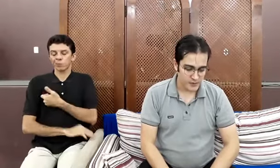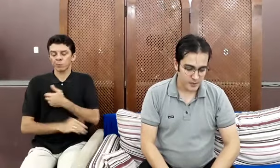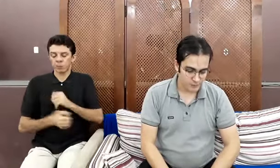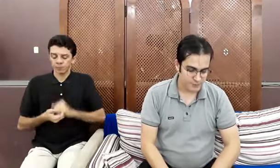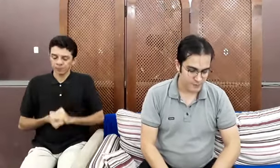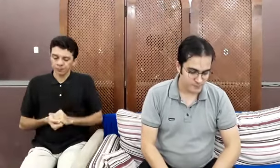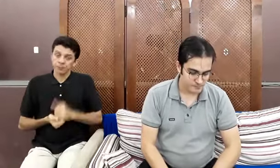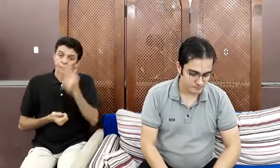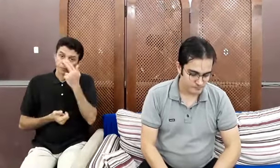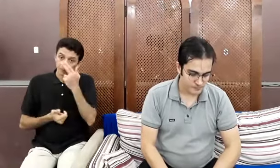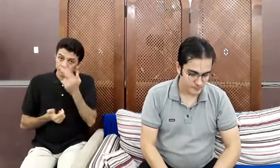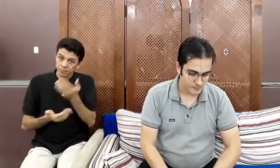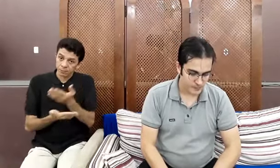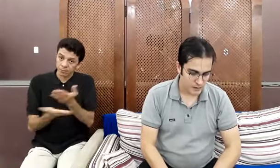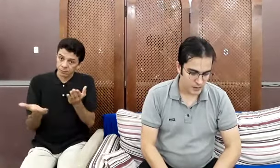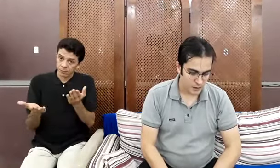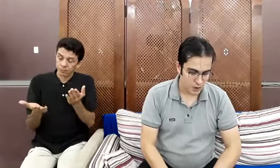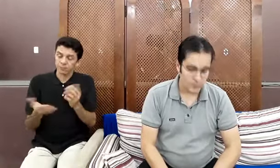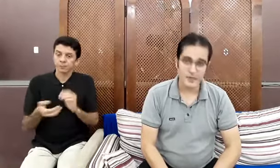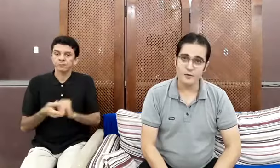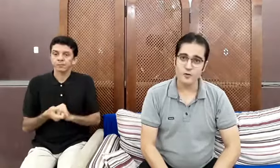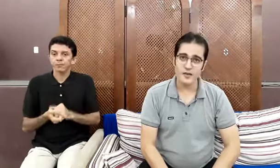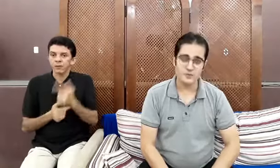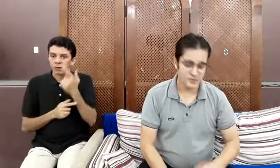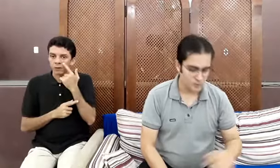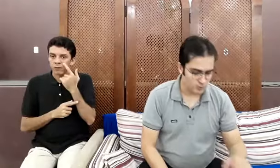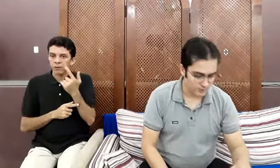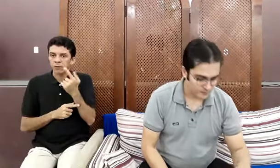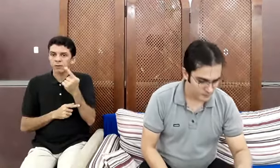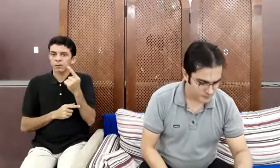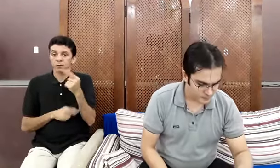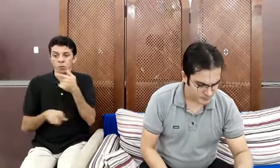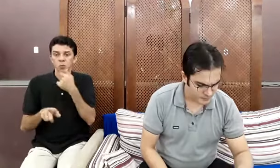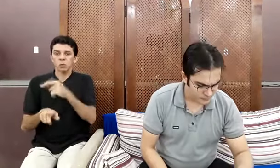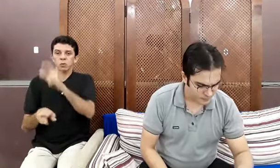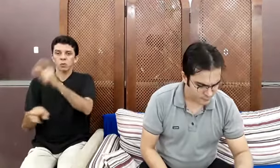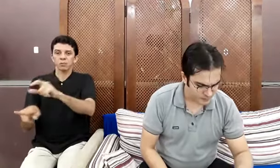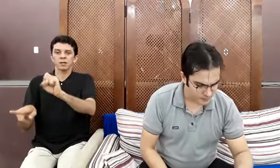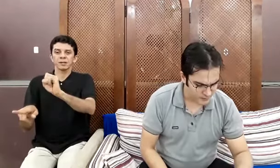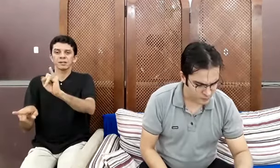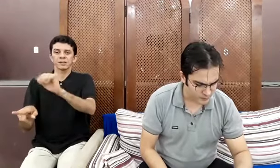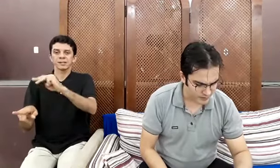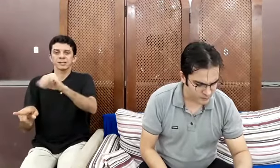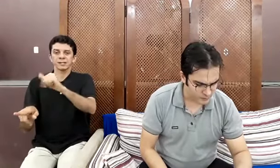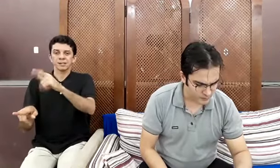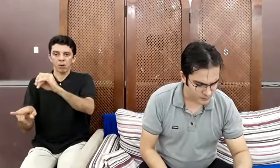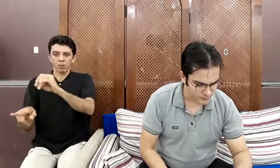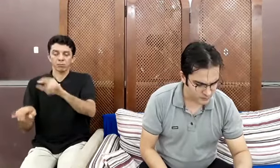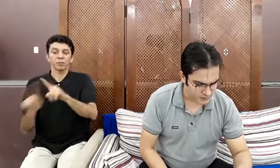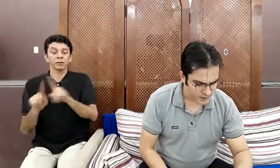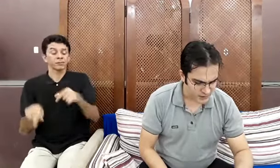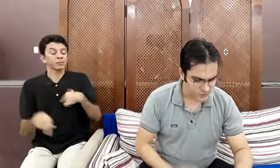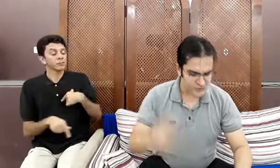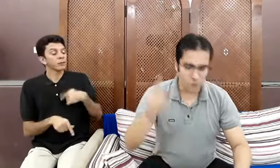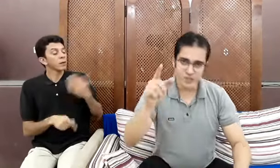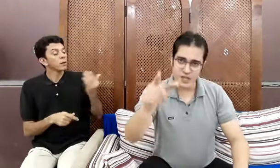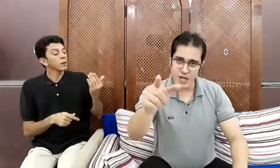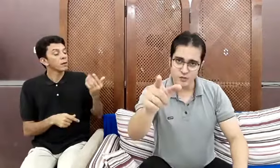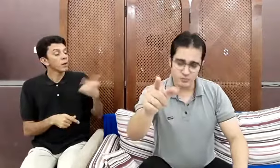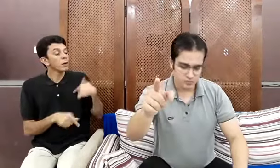Meus irmãos, olha o que estava no coração desse homem. Verso 20. Pedro, porém, respondeu: que o